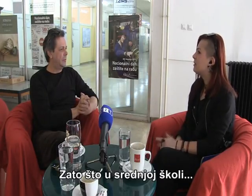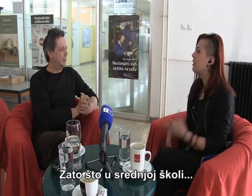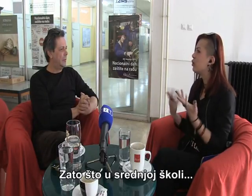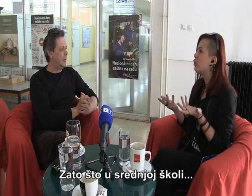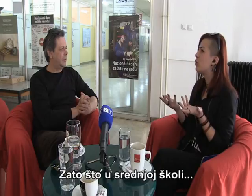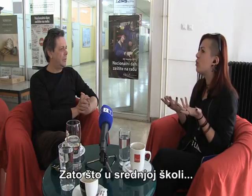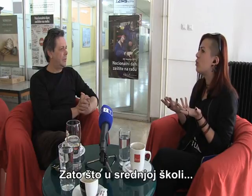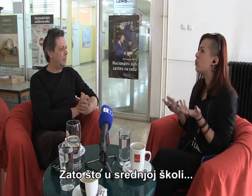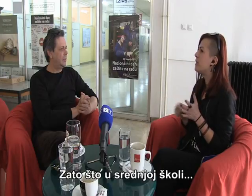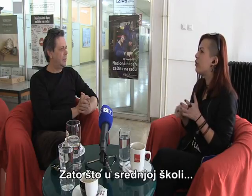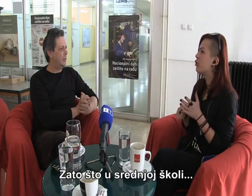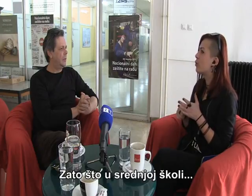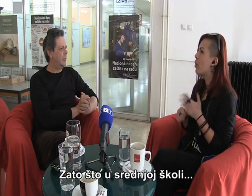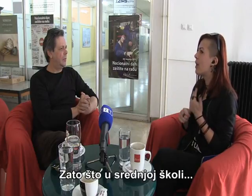Znači što u srednjoj školi,